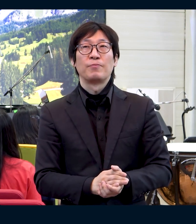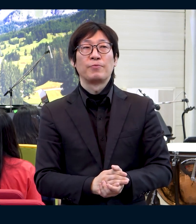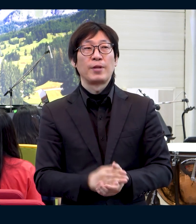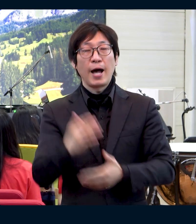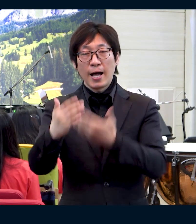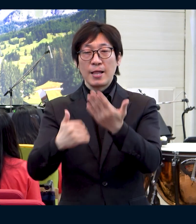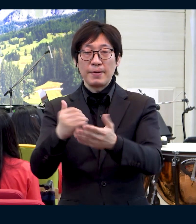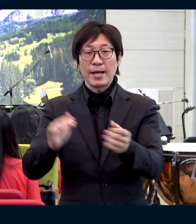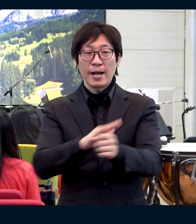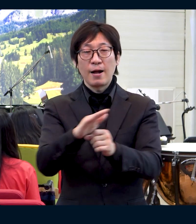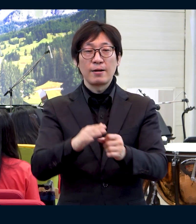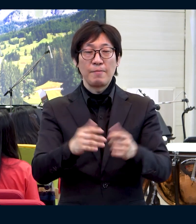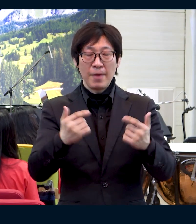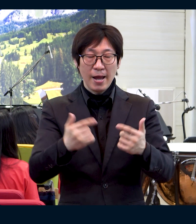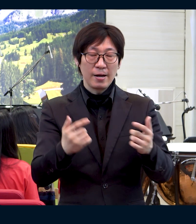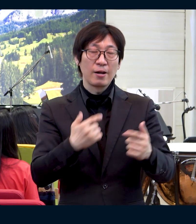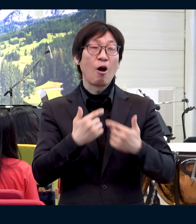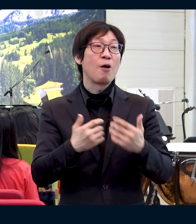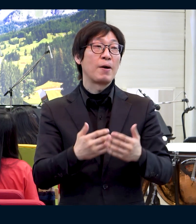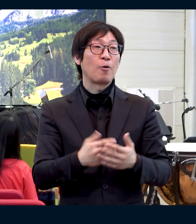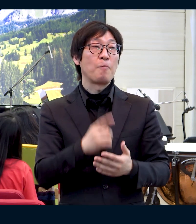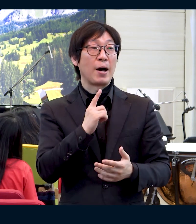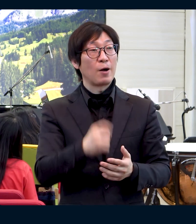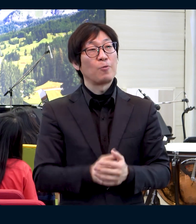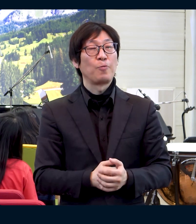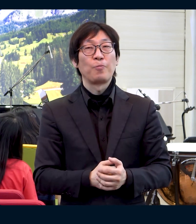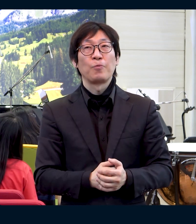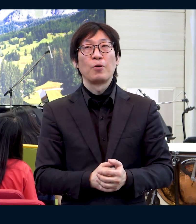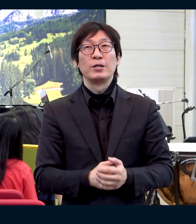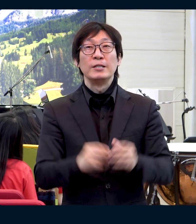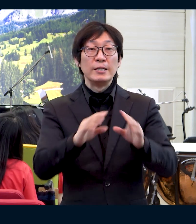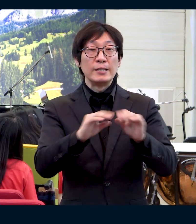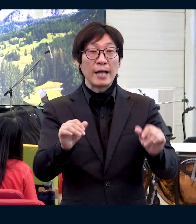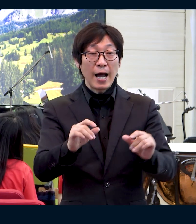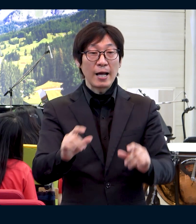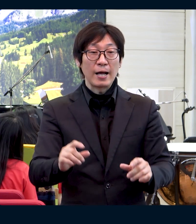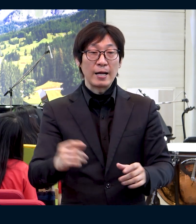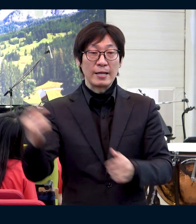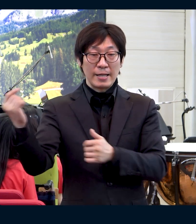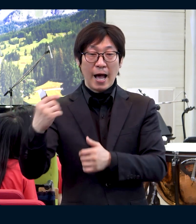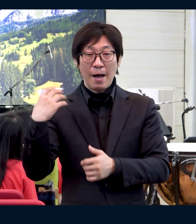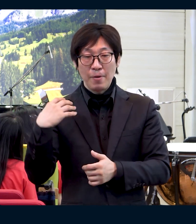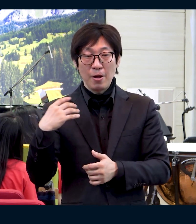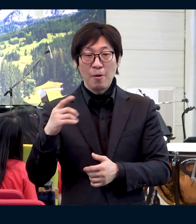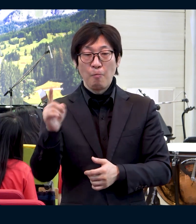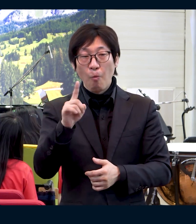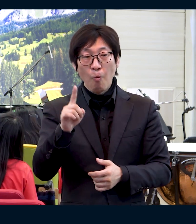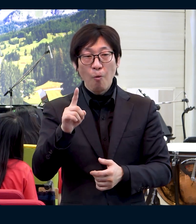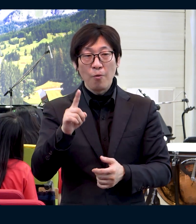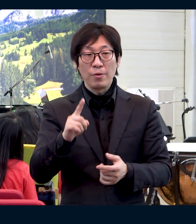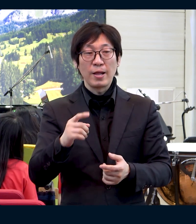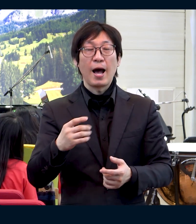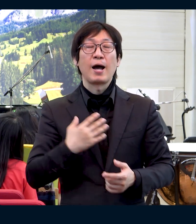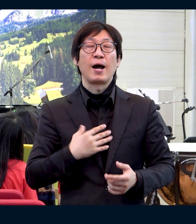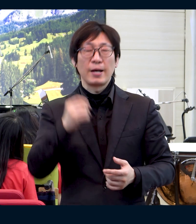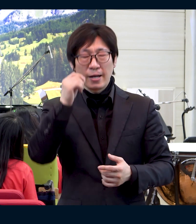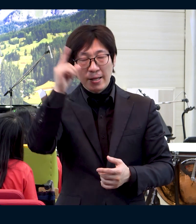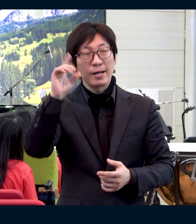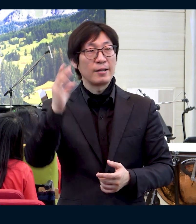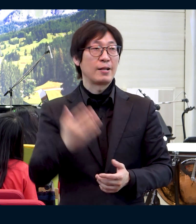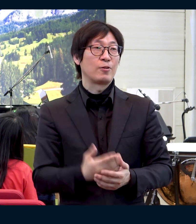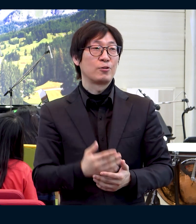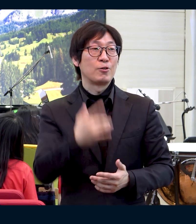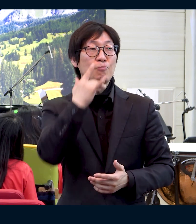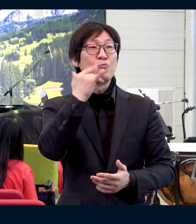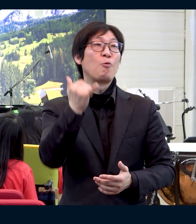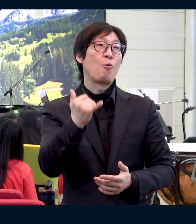날마다 경험하고 있다라고 이야기하는 것뿐만 아니라 이 땅에서의 사명이 무엇인지 알게 되었습니다 라고